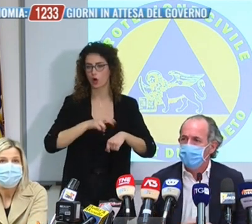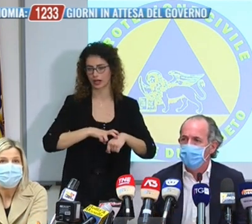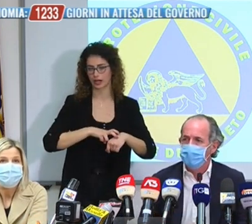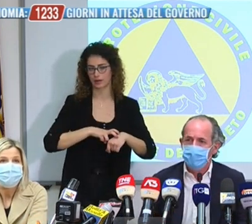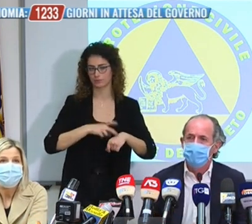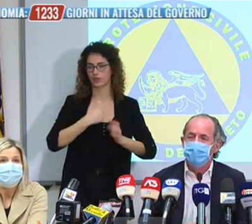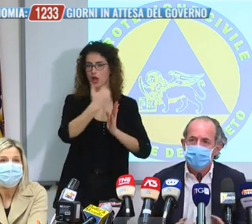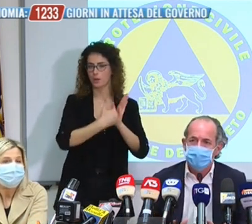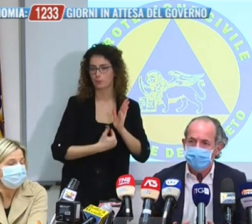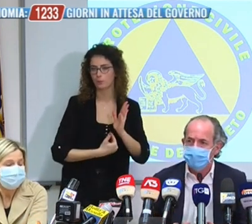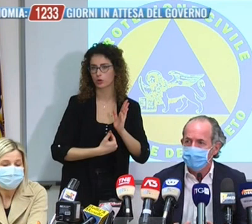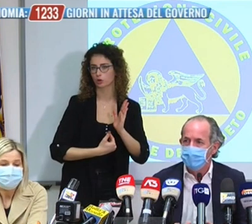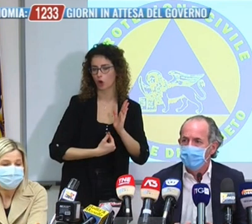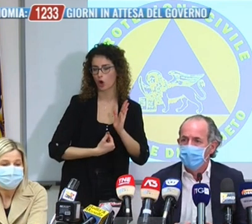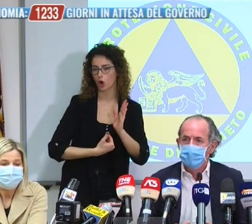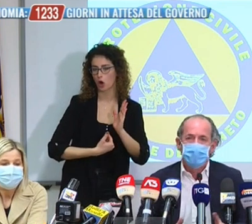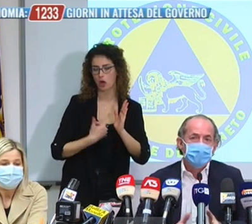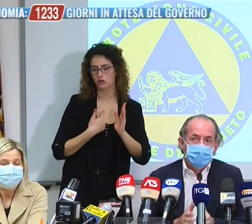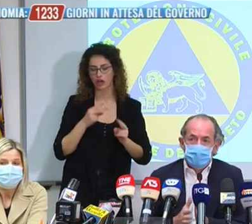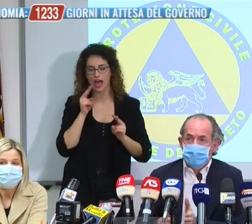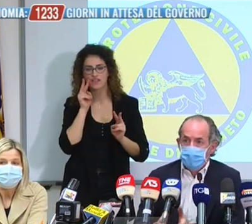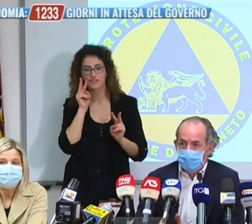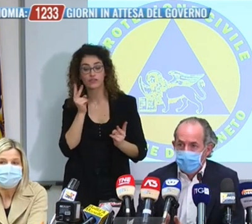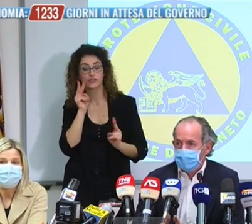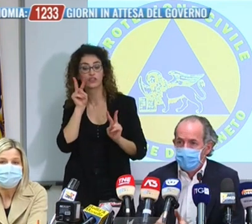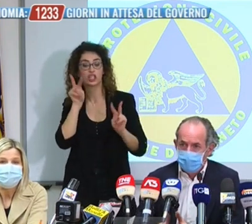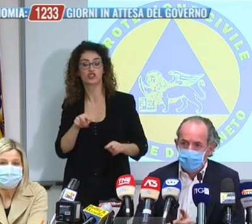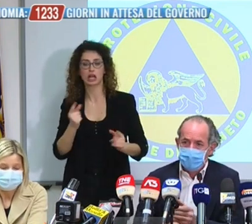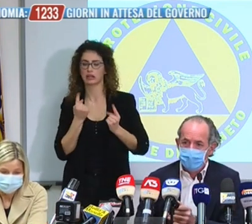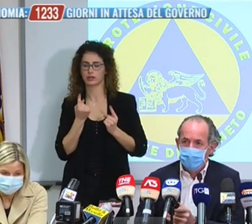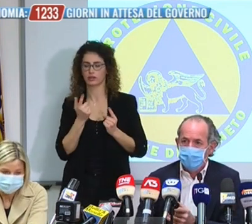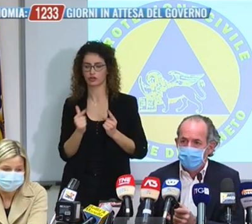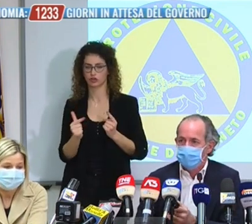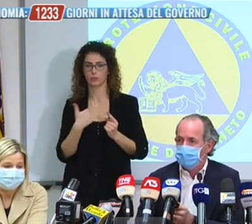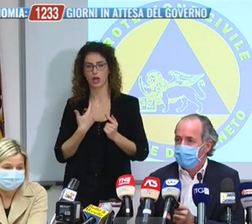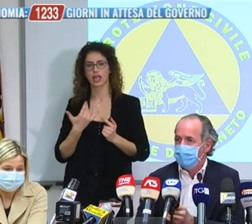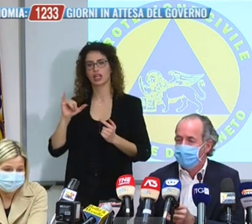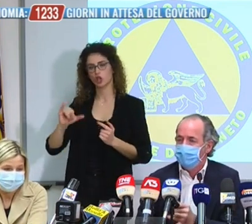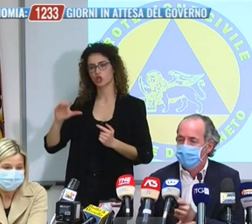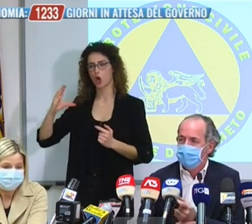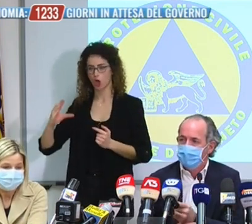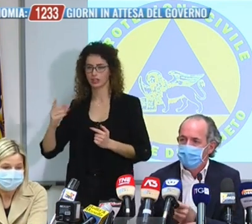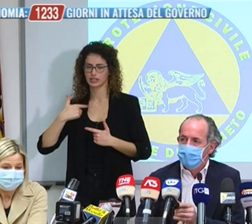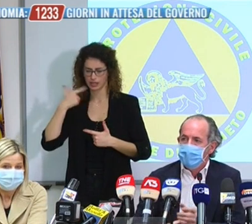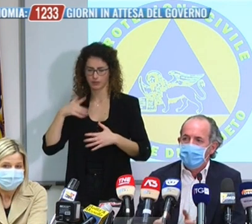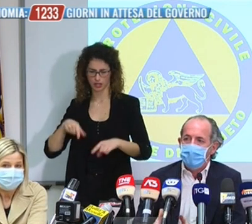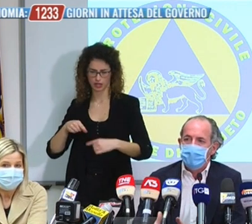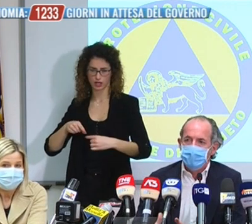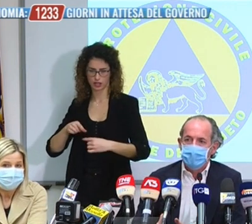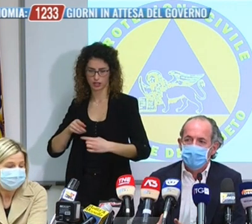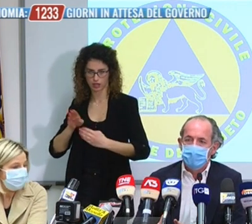nostro protocollo non prevede la vigile attesa. Dopodiché sull'idrossiclorochina, sapete che ci siamo battuti anche su sta partita,